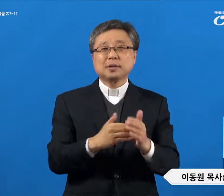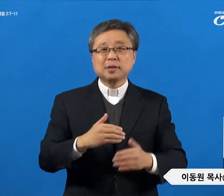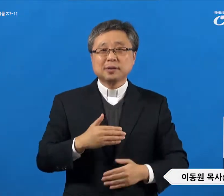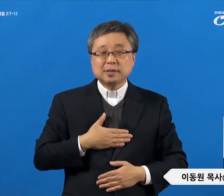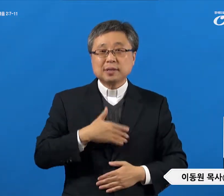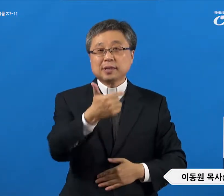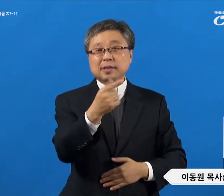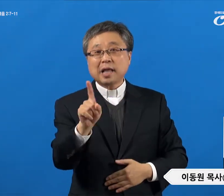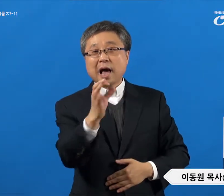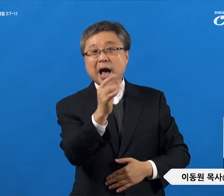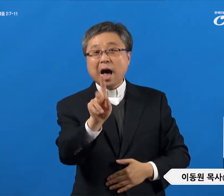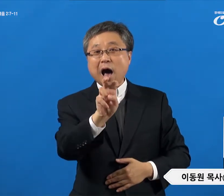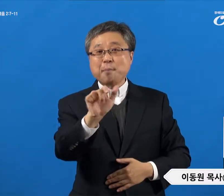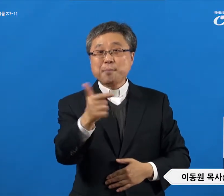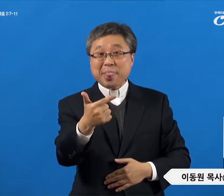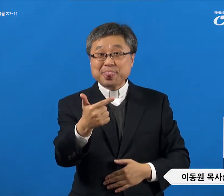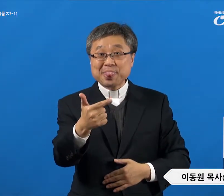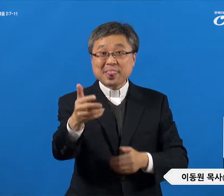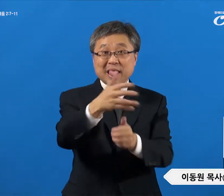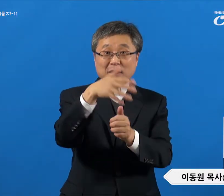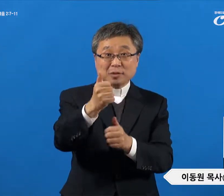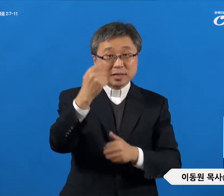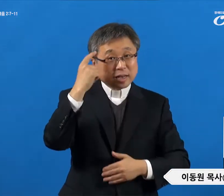나아만 생각나십니까? 나아만 아세요?